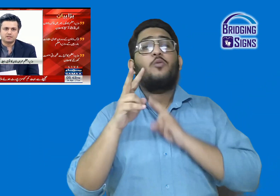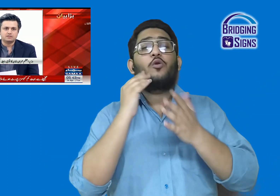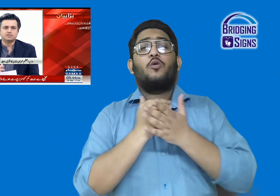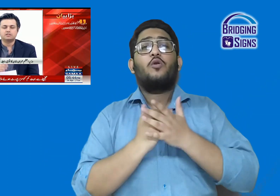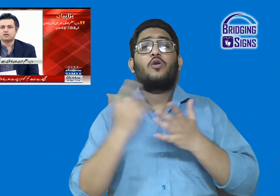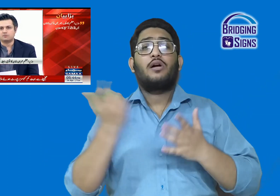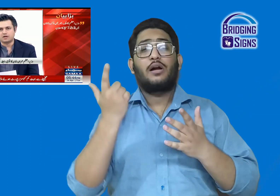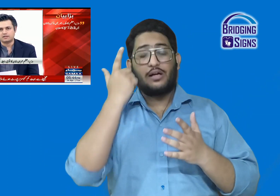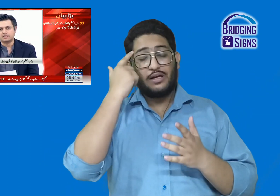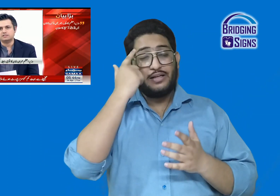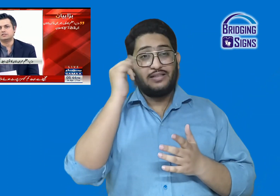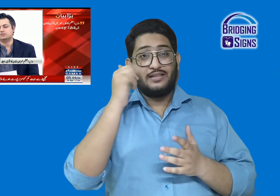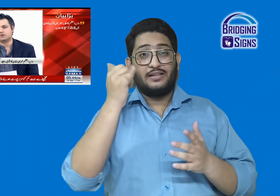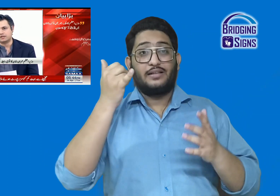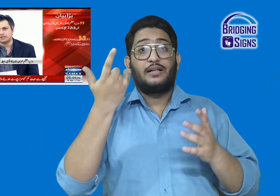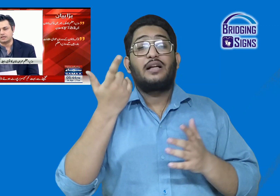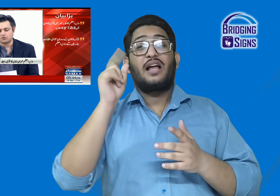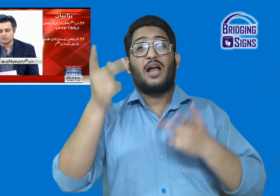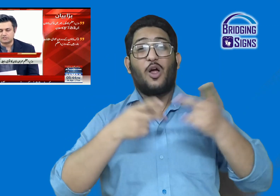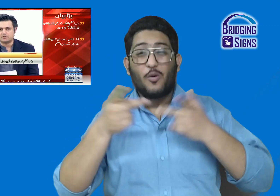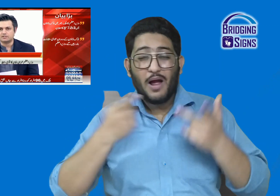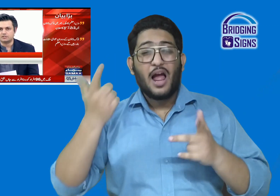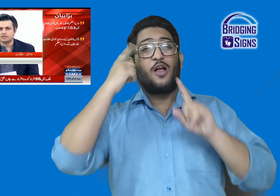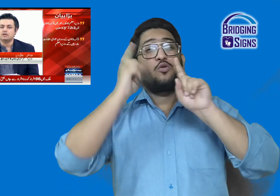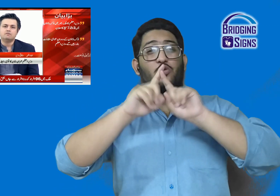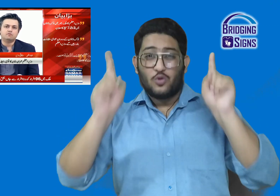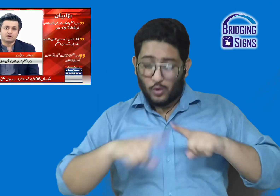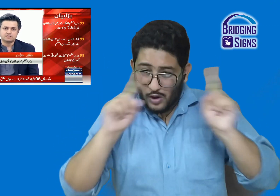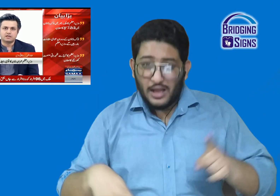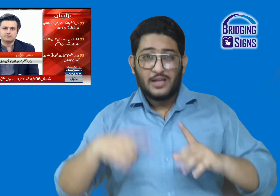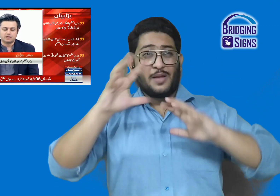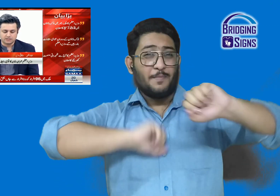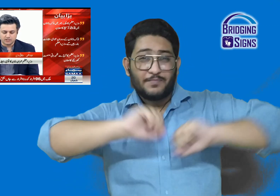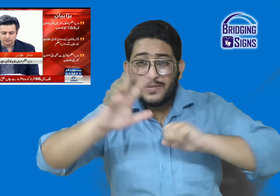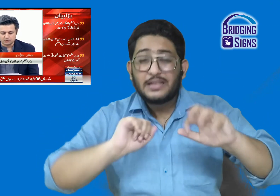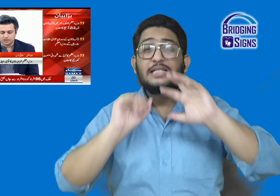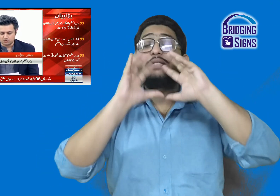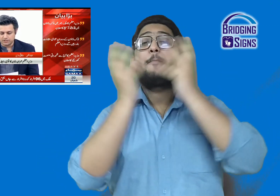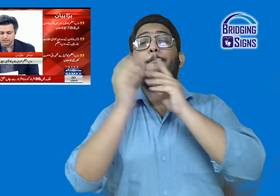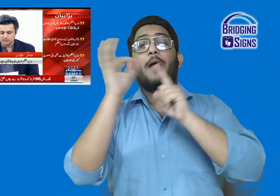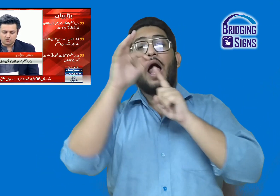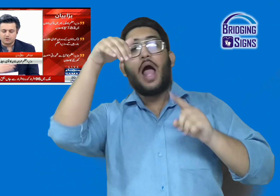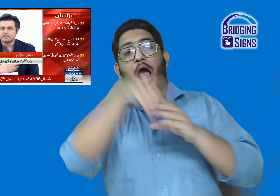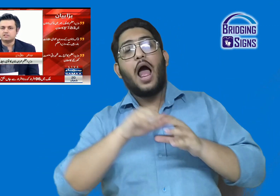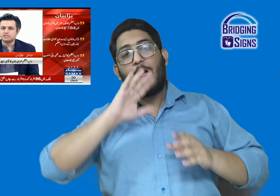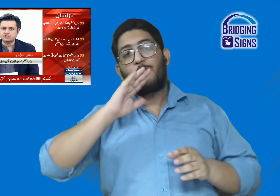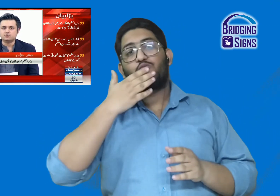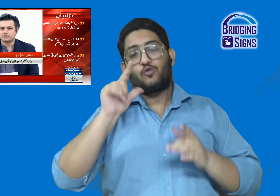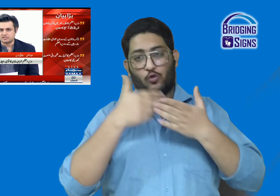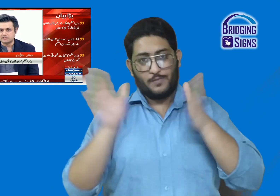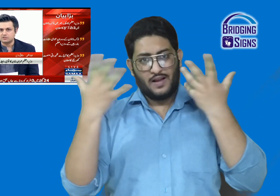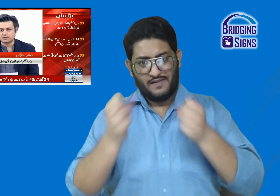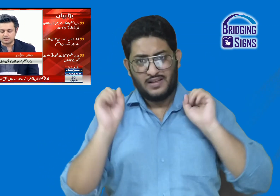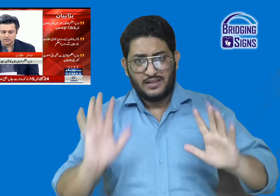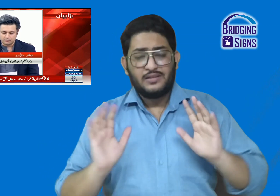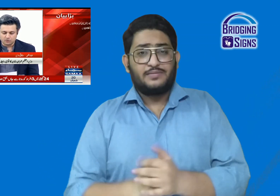है, जितने कारोबार हैं, जितनी दुकानें हैं और उनकी सप्लाई चेन है, वो पाकिस्तान में आज अल्हम्दुलिल्लाह खुली हैं और ये इन चीज़ों